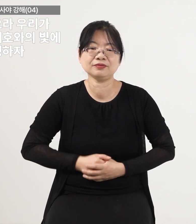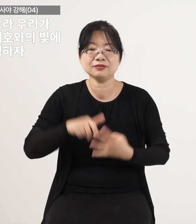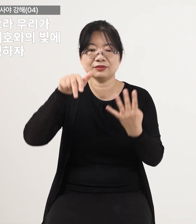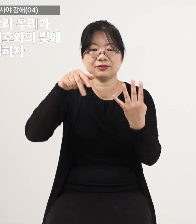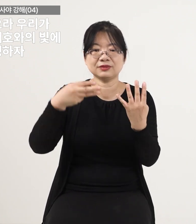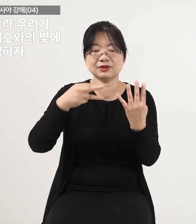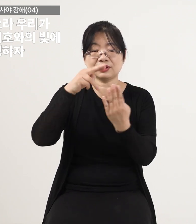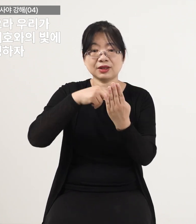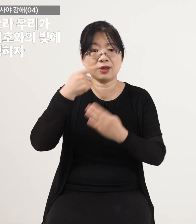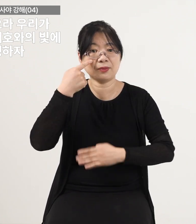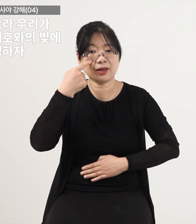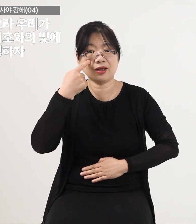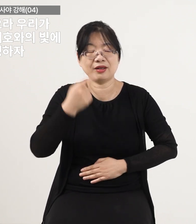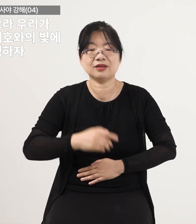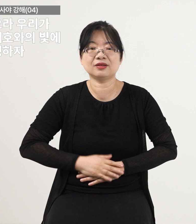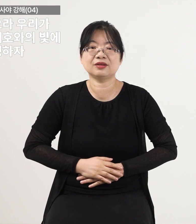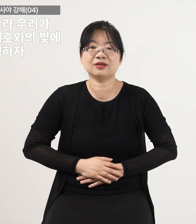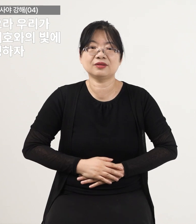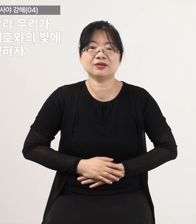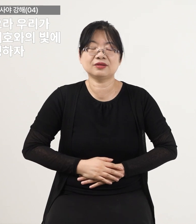4절을 볼까요?